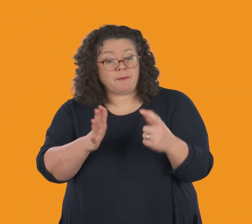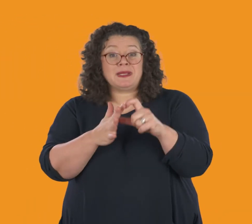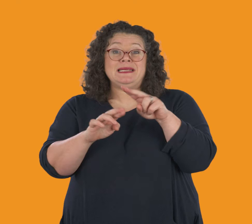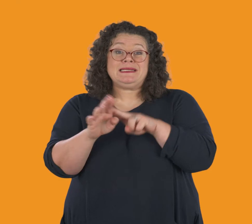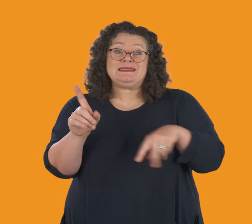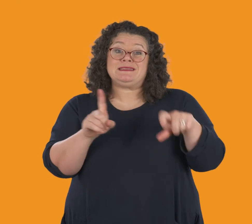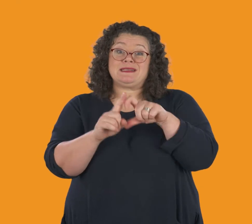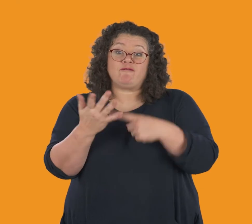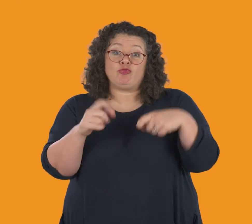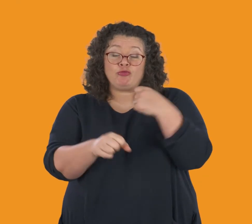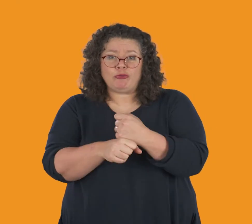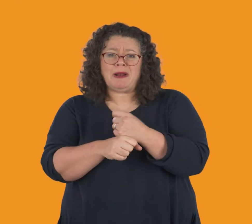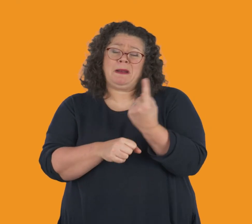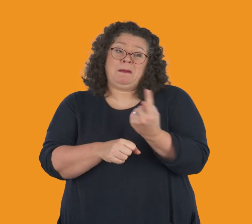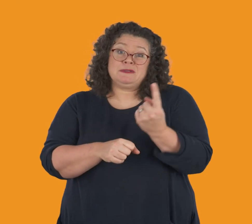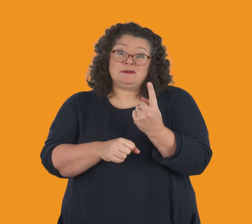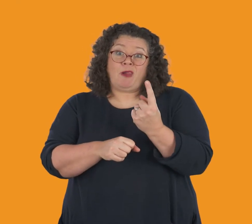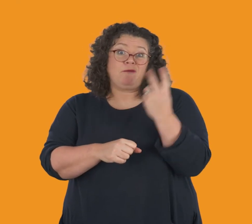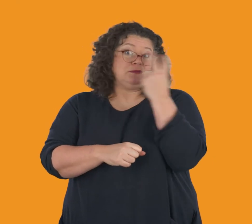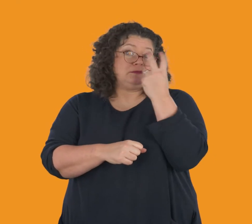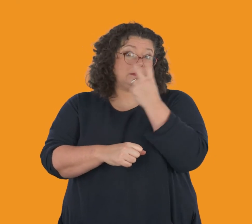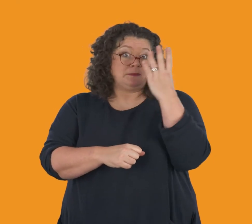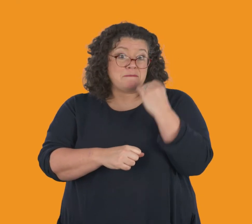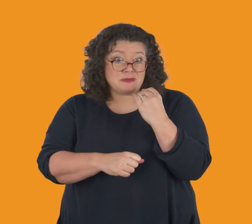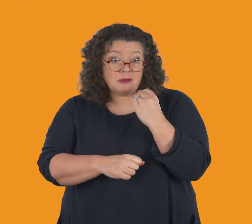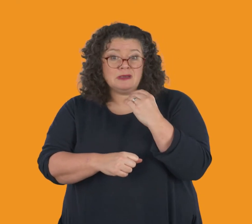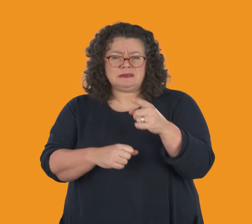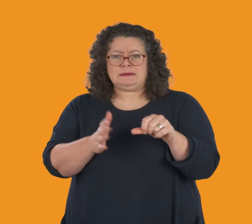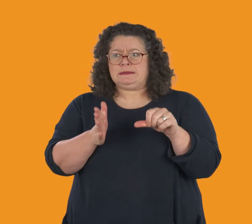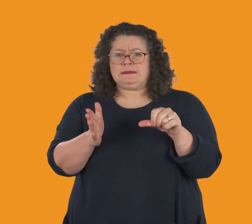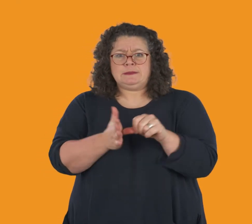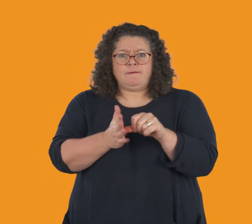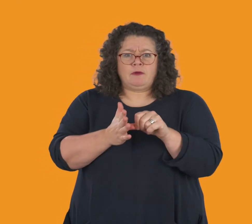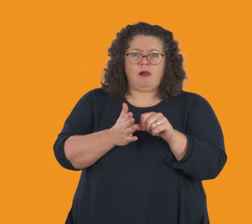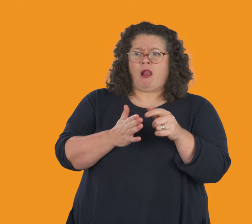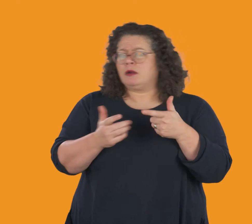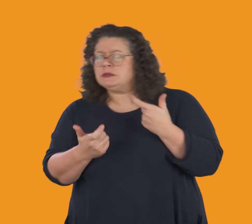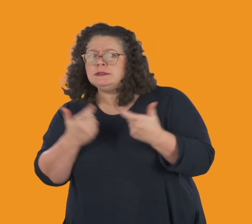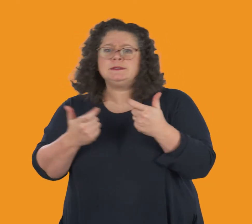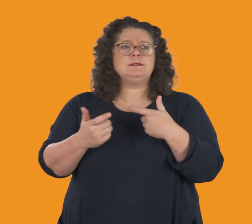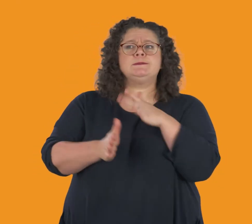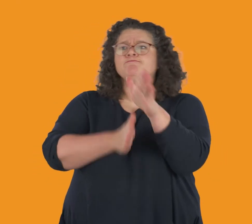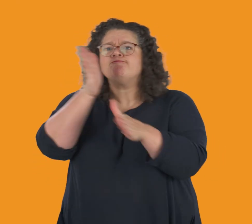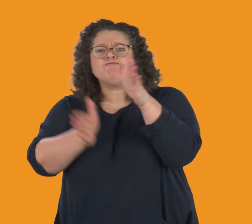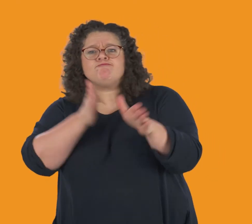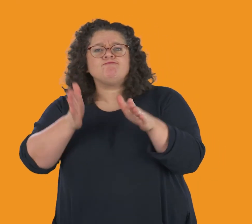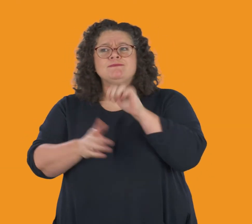ar ei olwg, ac mae'n ei chael hi'n anodd lliwio y rhwystrau yn ei ffordd wrth daflennu a chanfasio'r tai yn ei